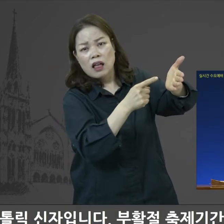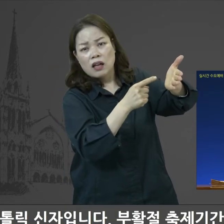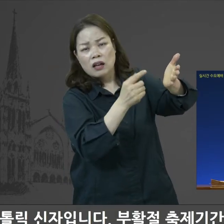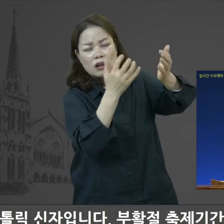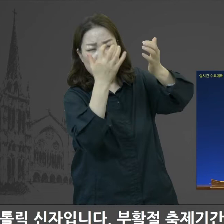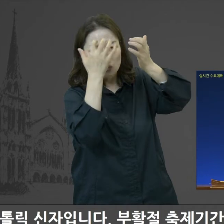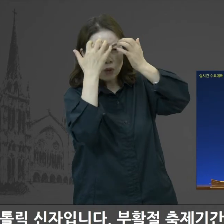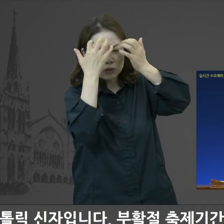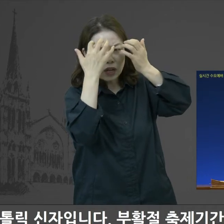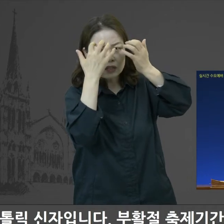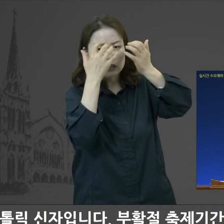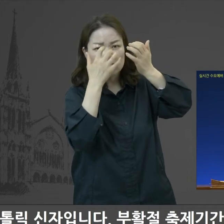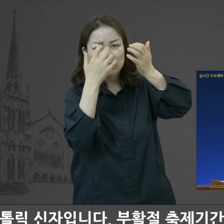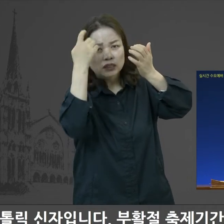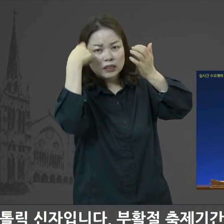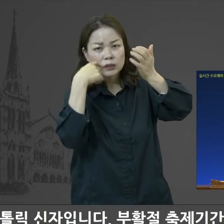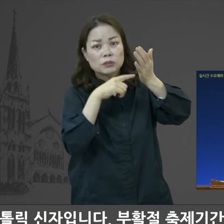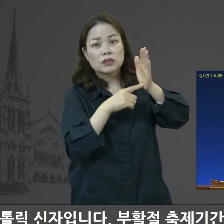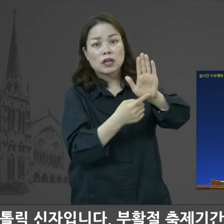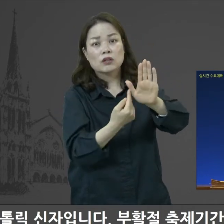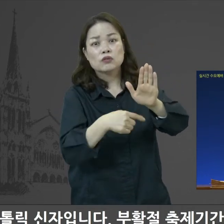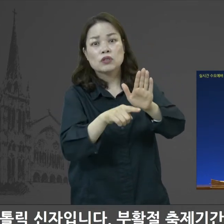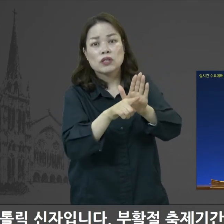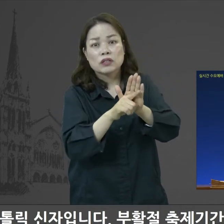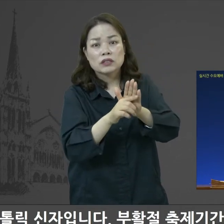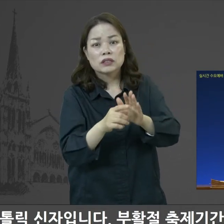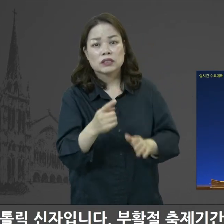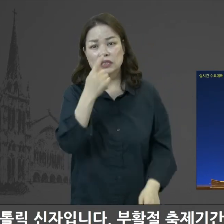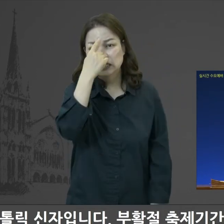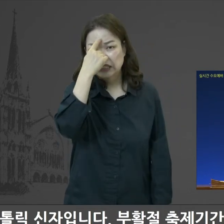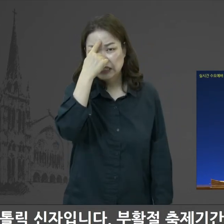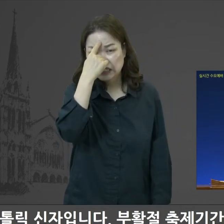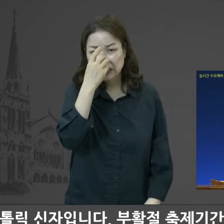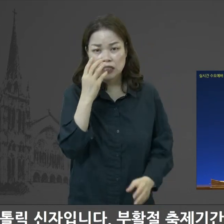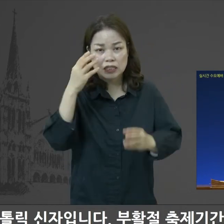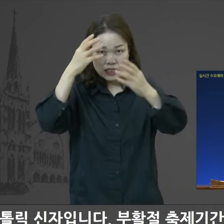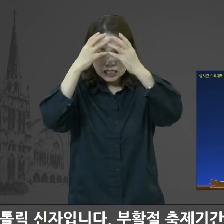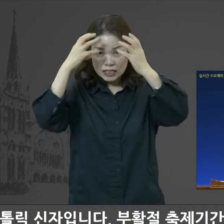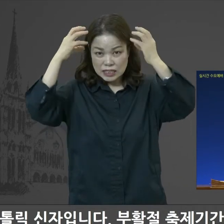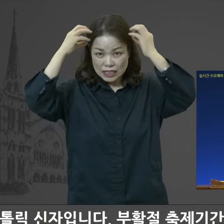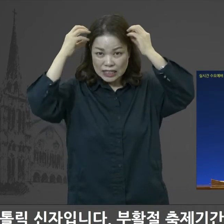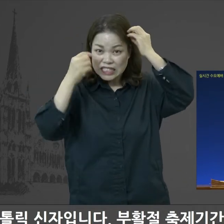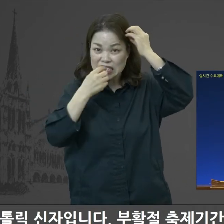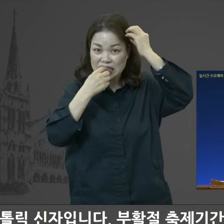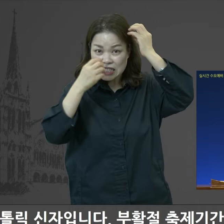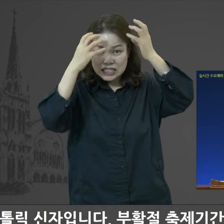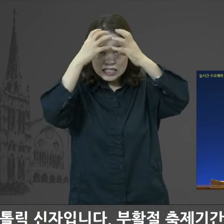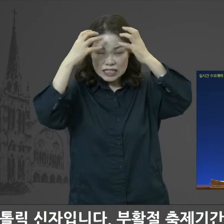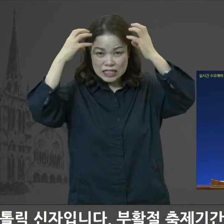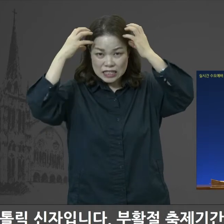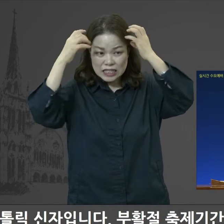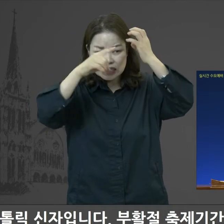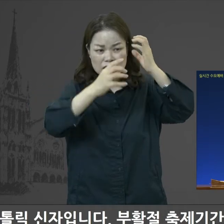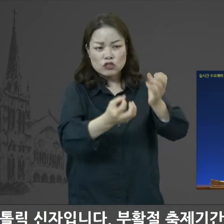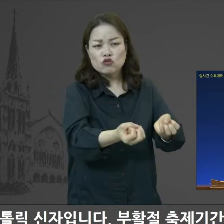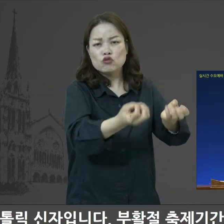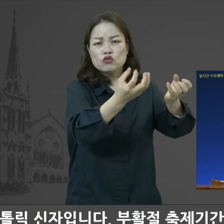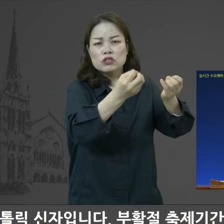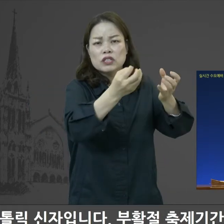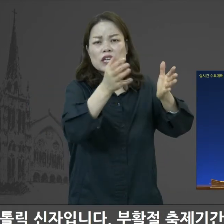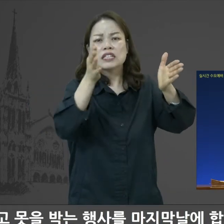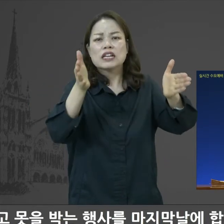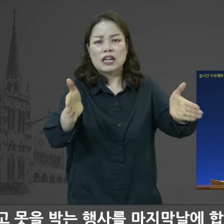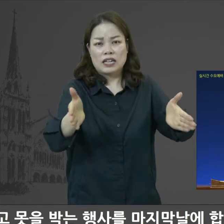고난 재현 행사를 가지는 것이죠. 그 인도의 힌두교도들은 아슈라 축제라고 하는 그들의 축제